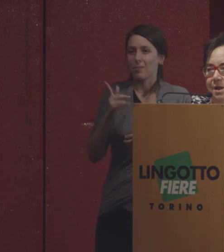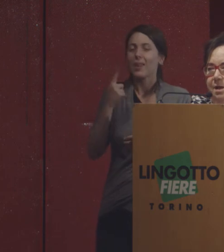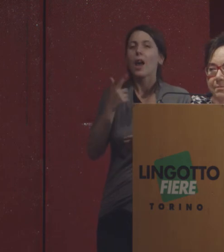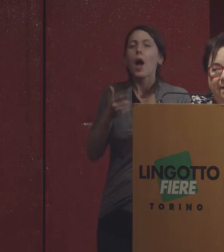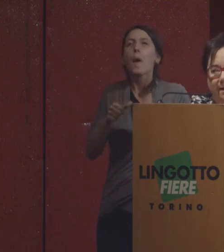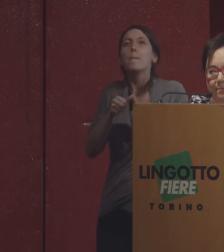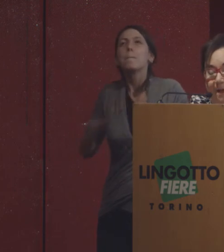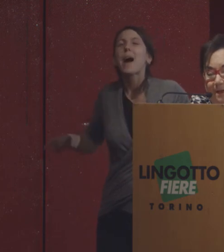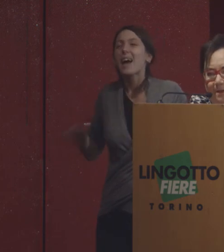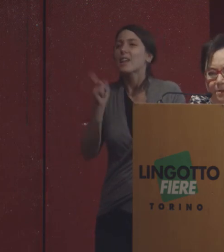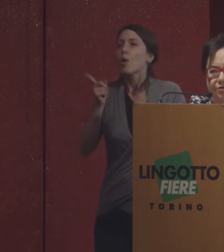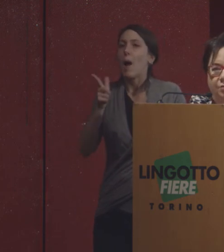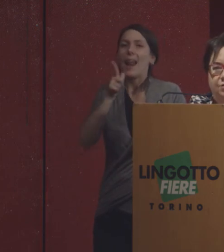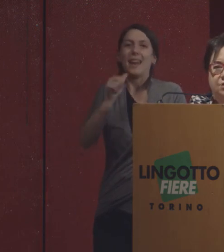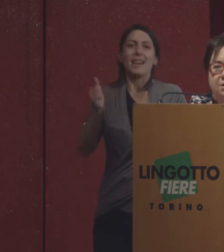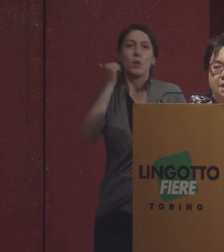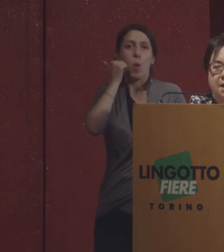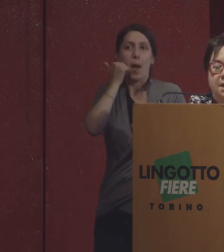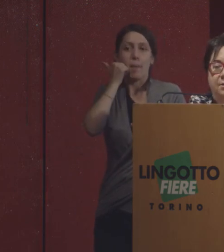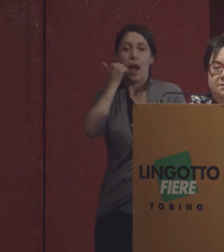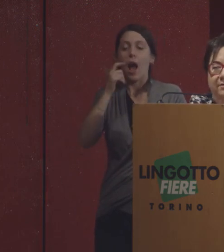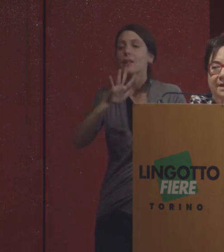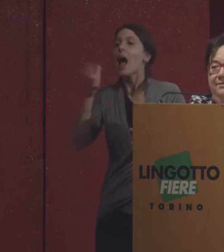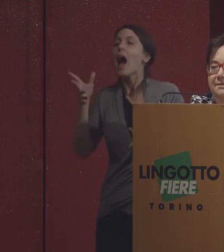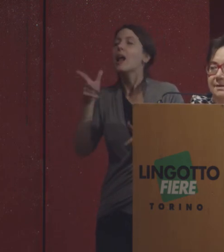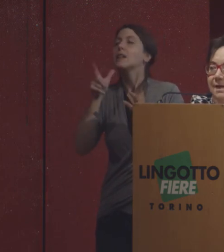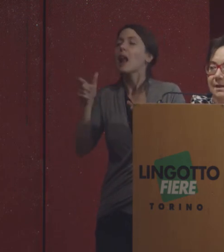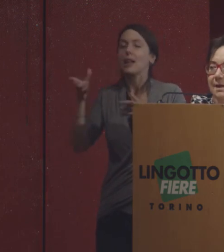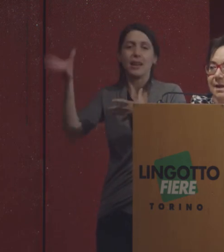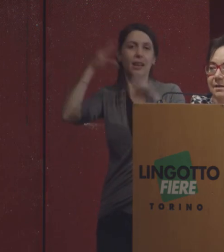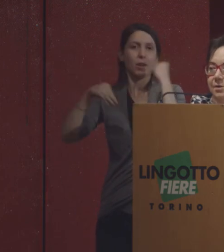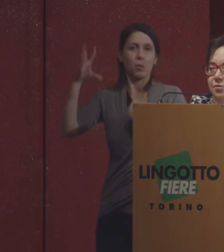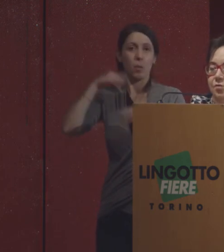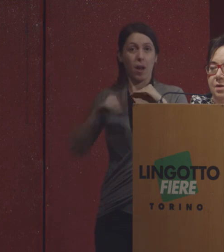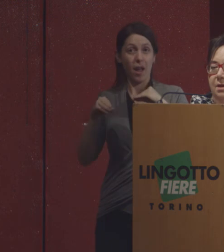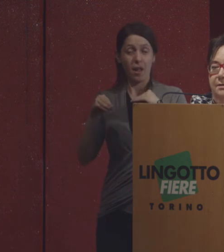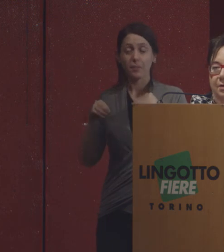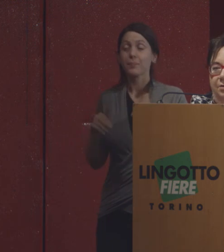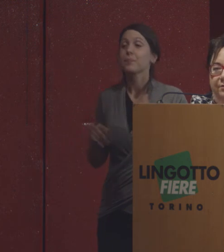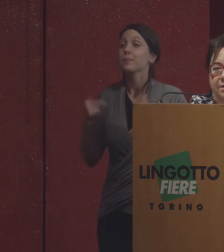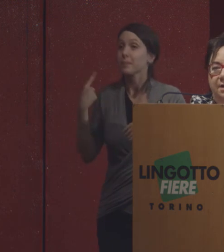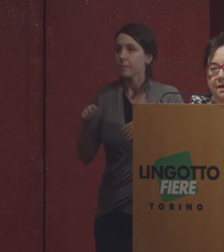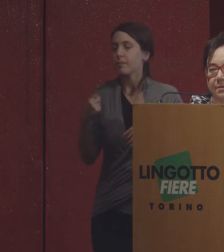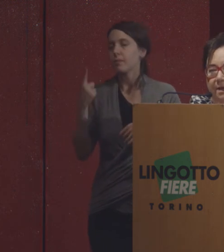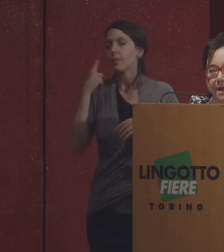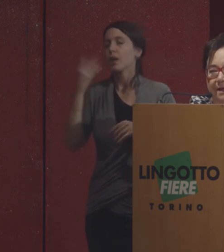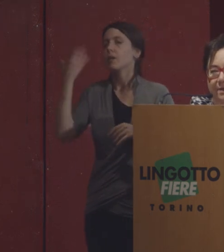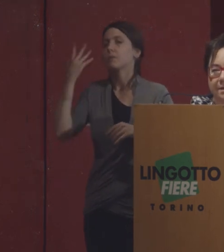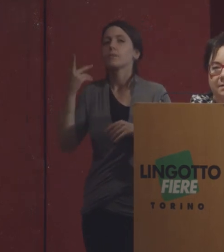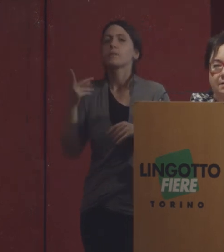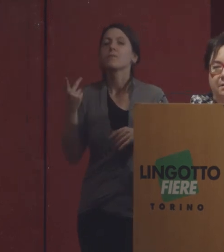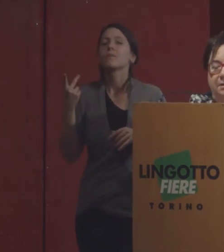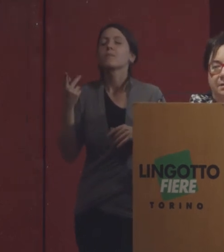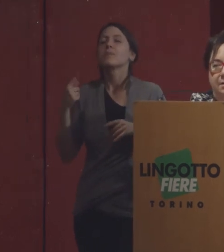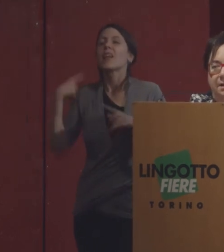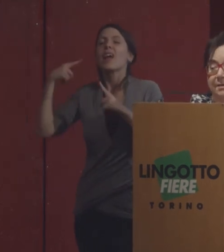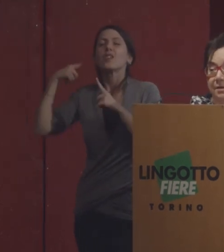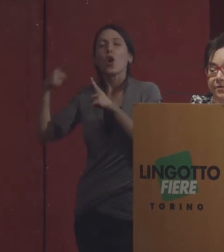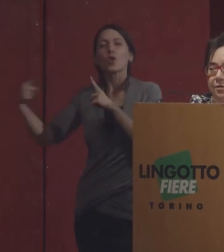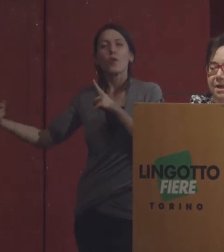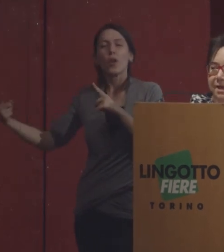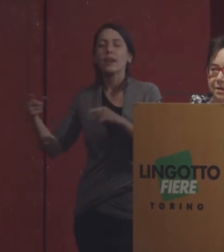lingua madre, diciamo così. E questo valeva sia negli anni in cui la dialettofonia imperava